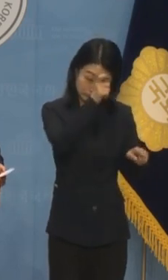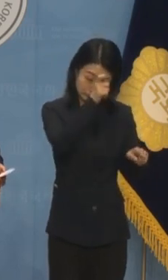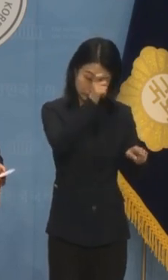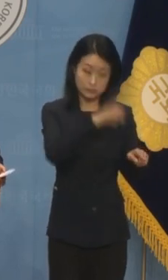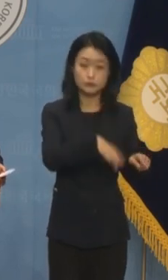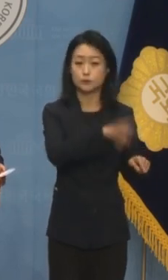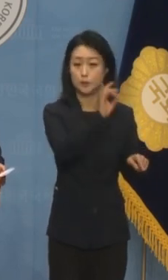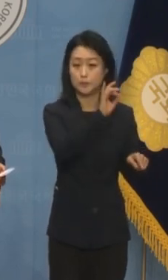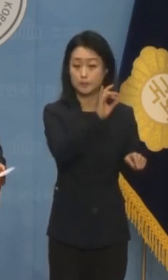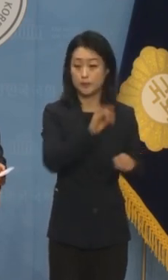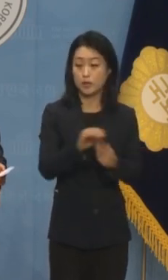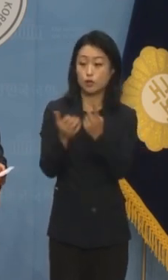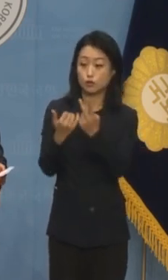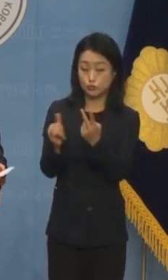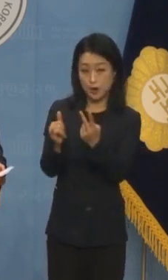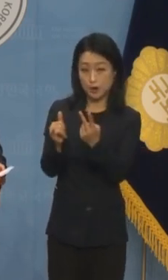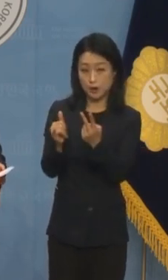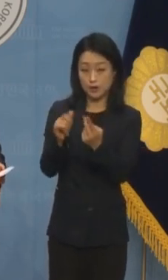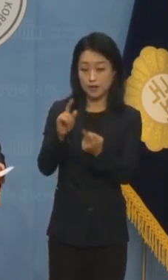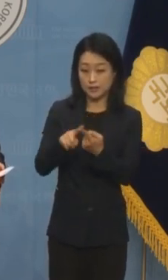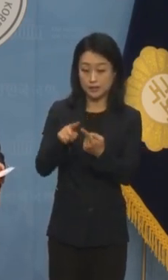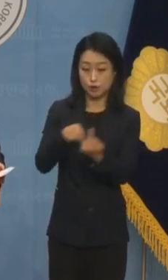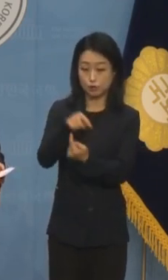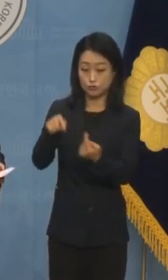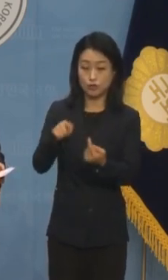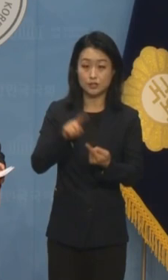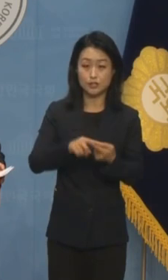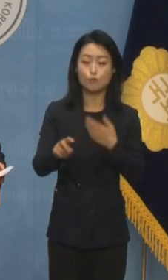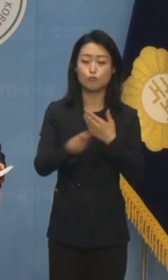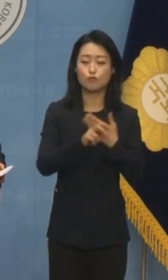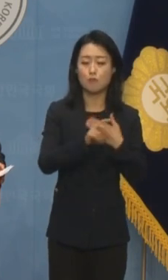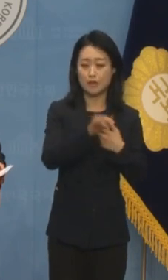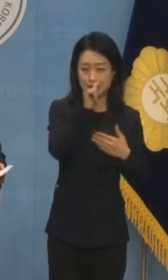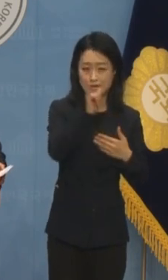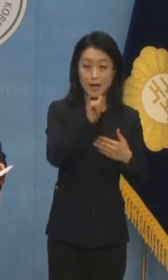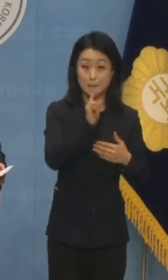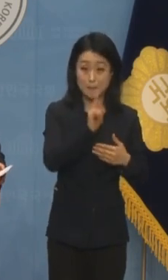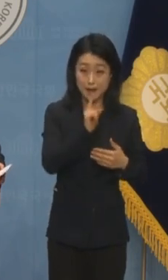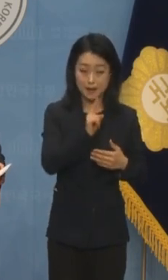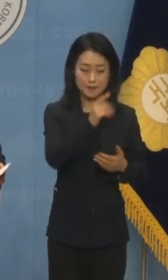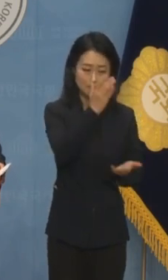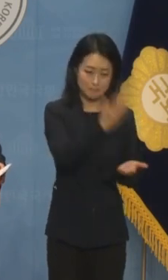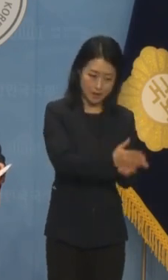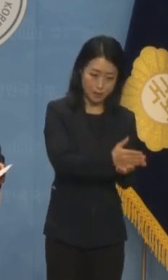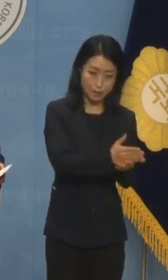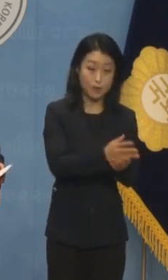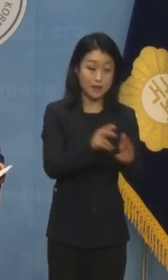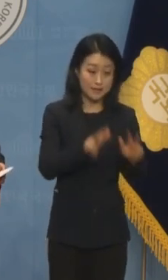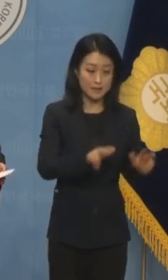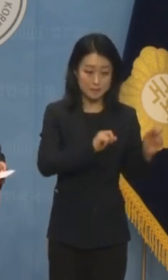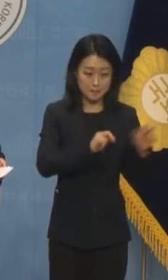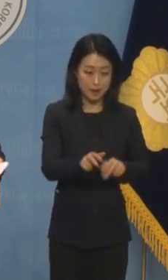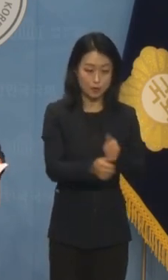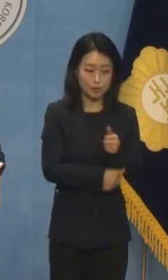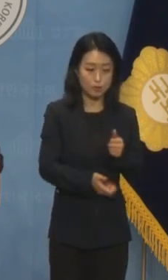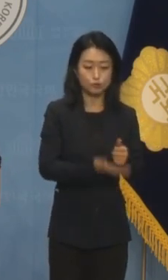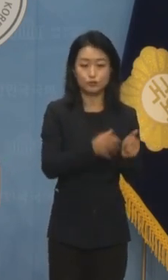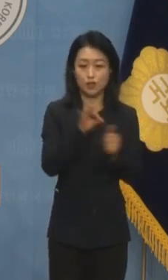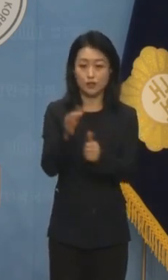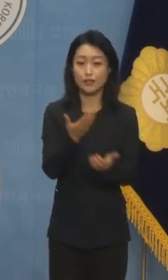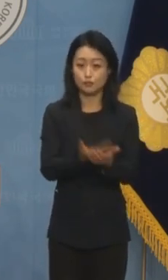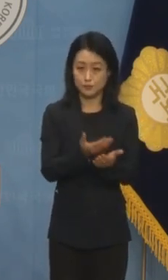이인 체제 불법성 주장을 거두고 조석희 방통위원 추천에 착수하기 바랍니다